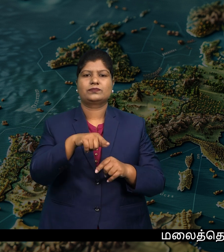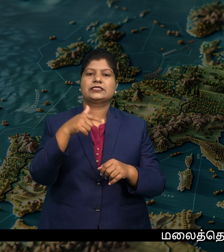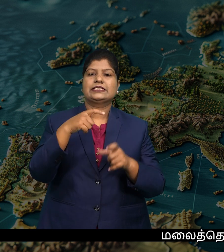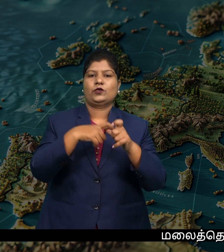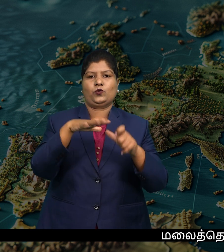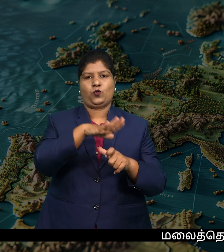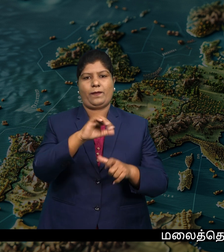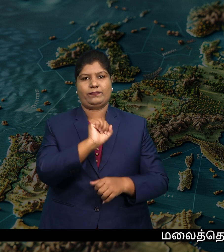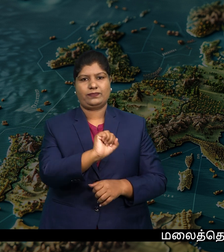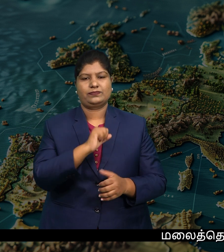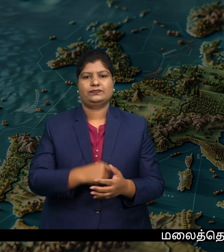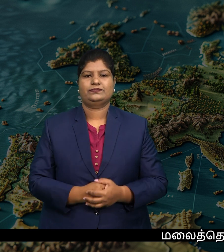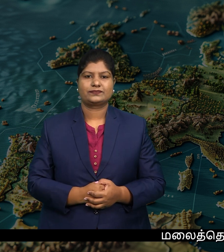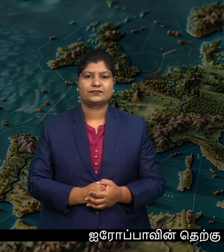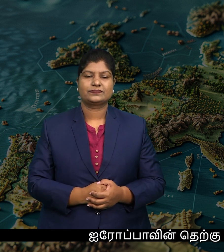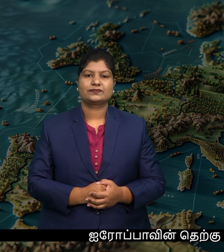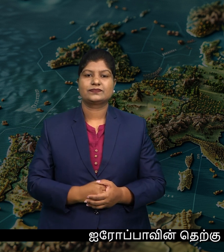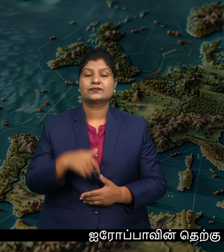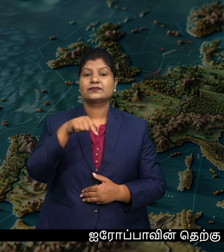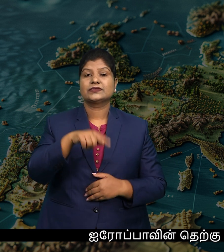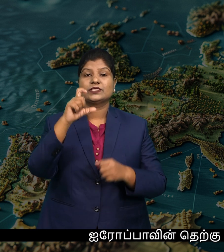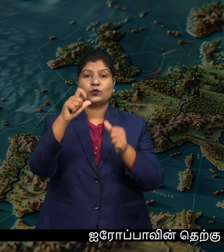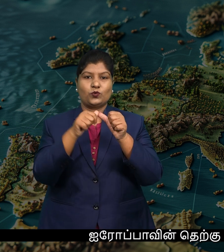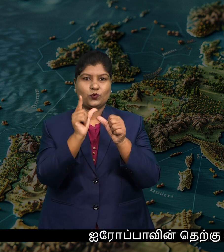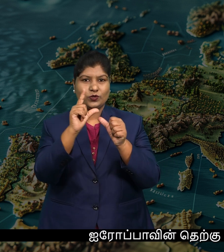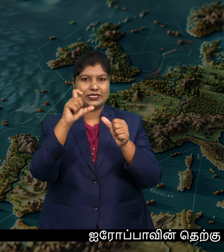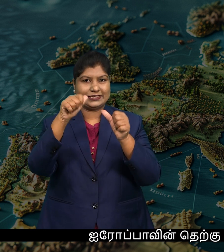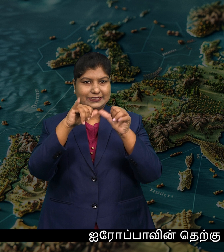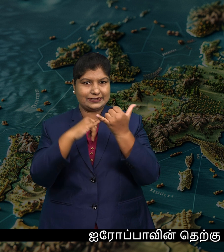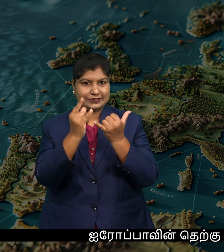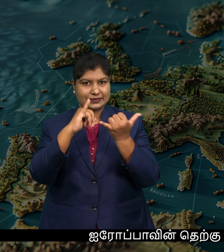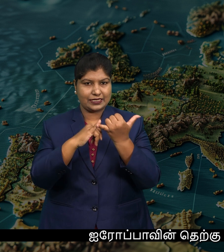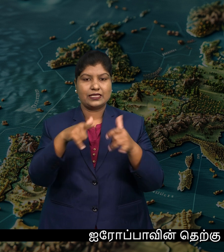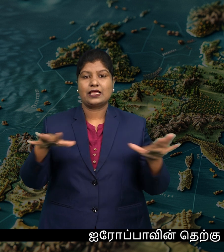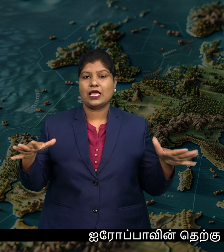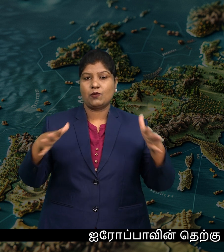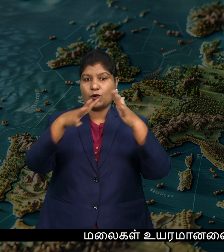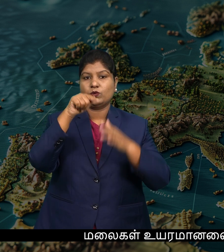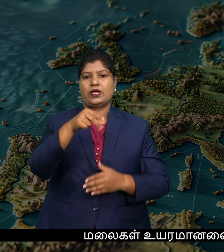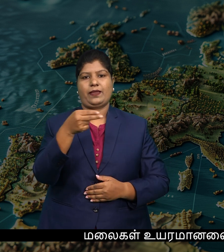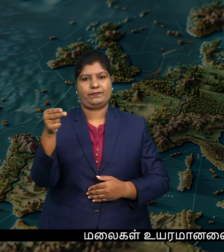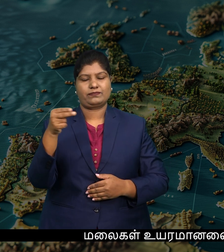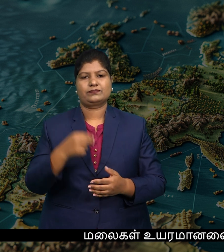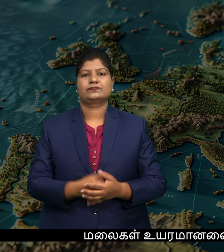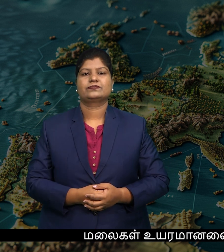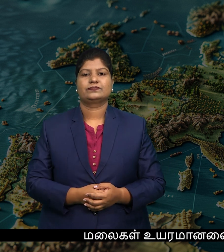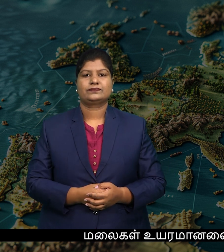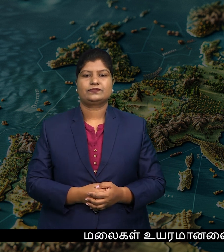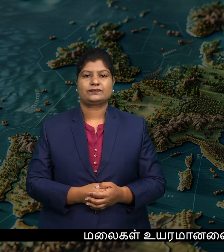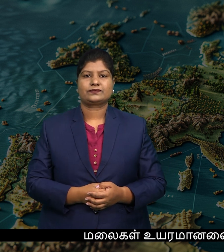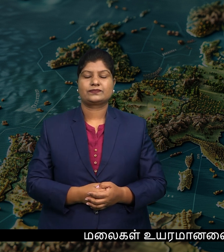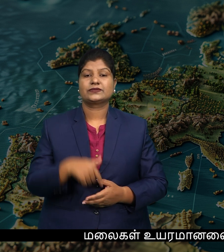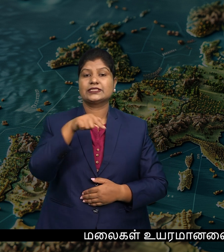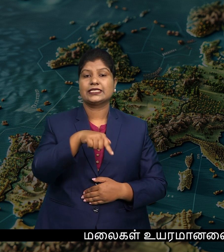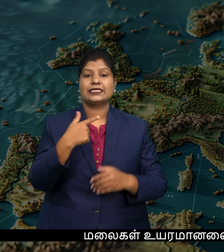ஐரோப்பியாவின் தெற்கு எல்லையில் உள்ள காகசஸ் மலைகள் உயரமானவை